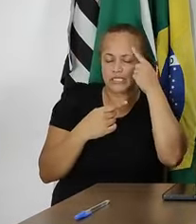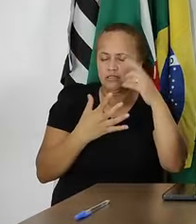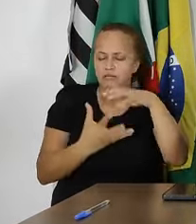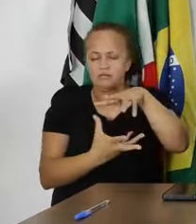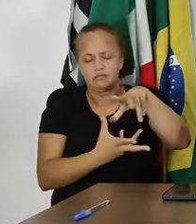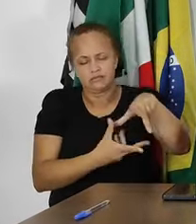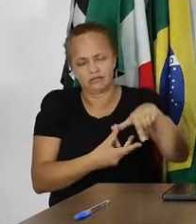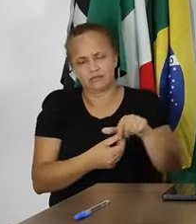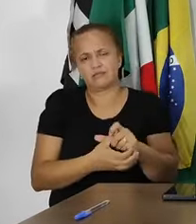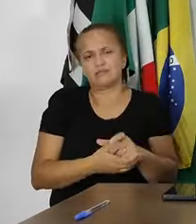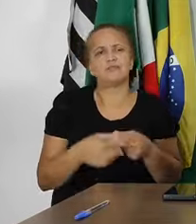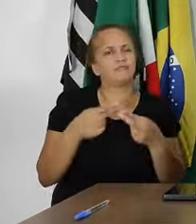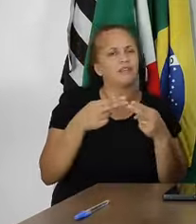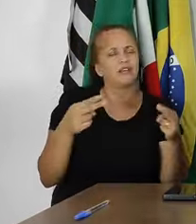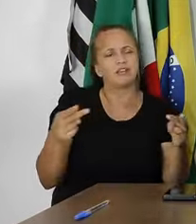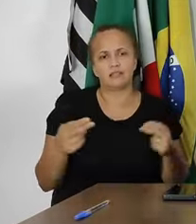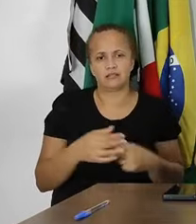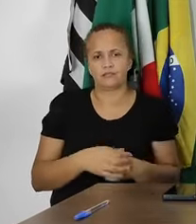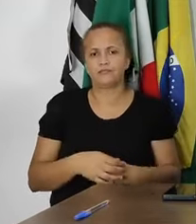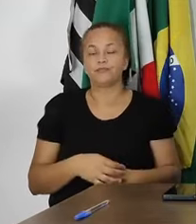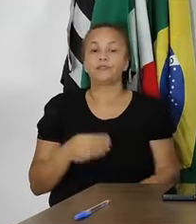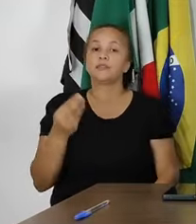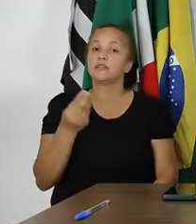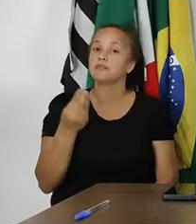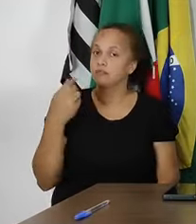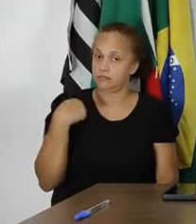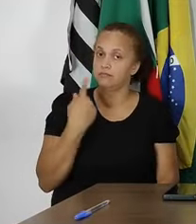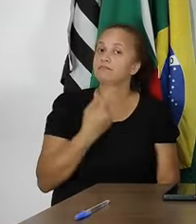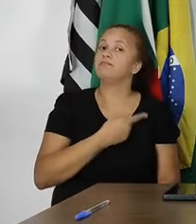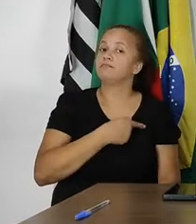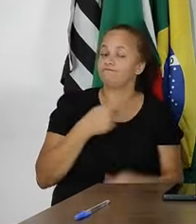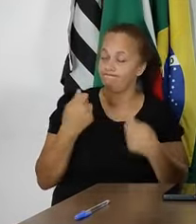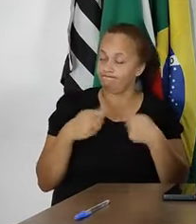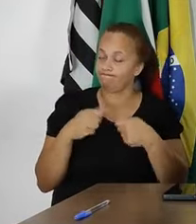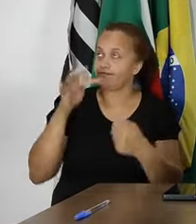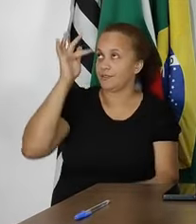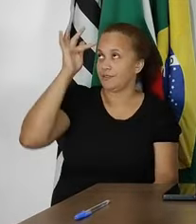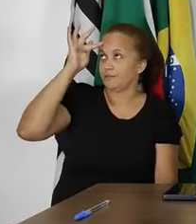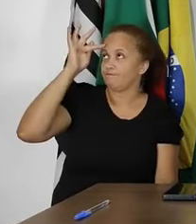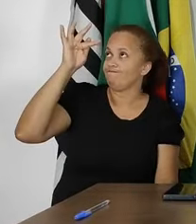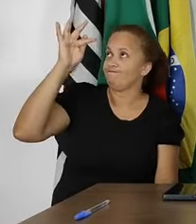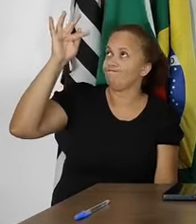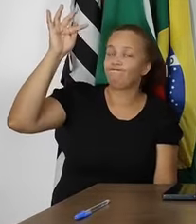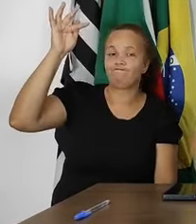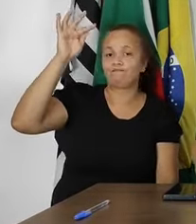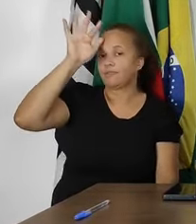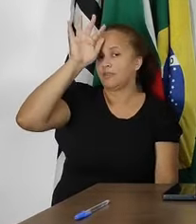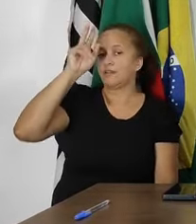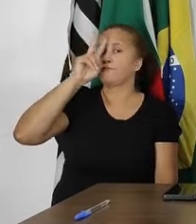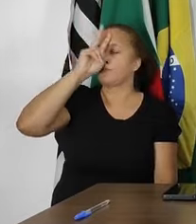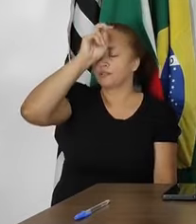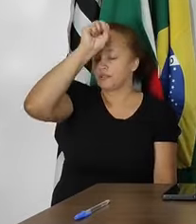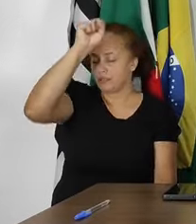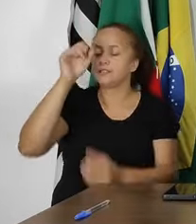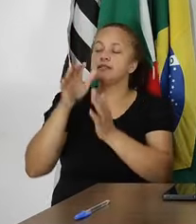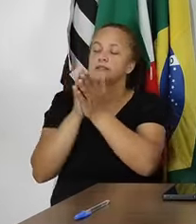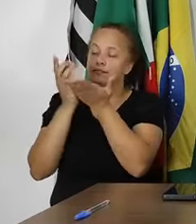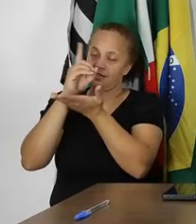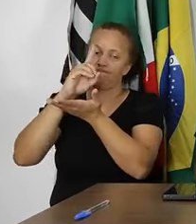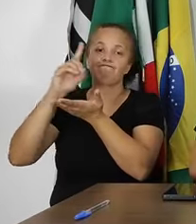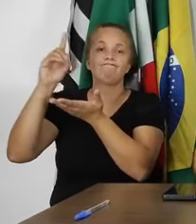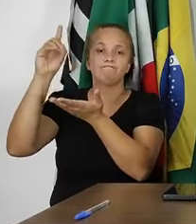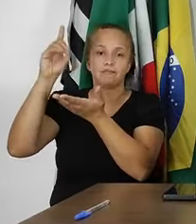que estão à nossa volta, quando nós precisamos firmar nossa mente no que está escrito. Renovar nossa maneira de